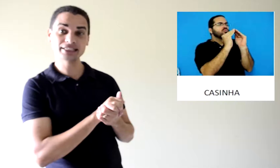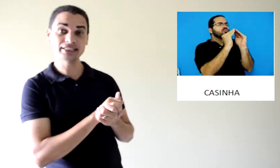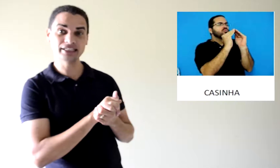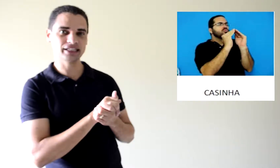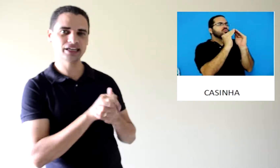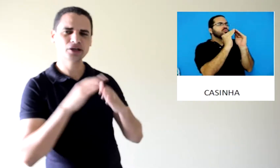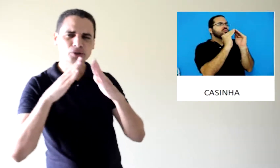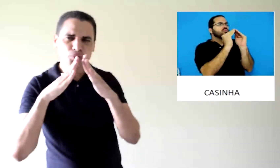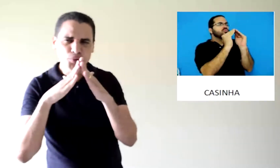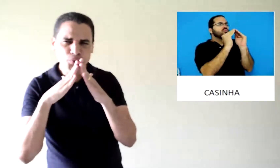casinha, né?